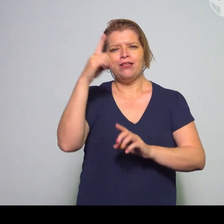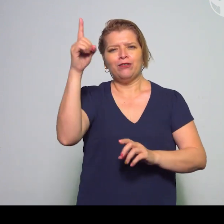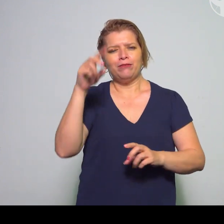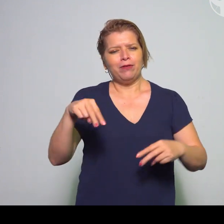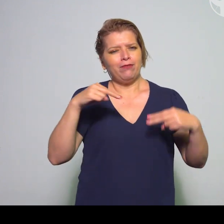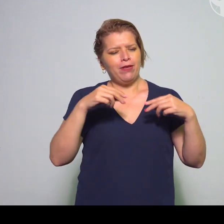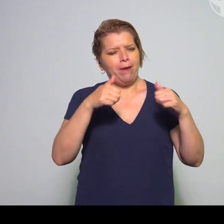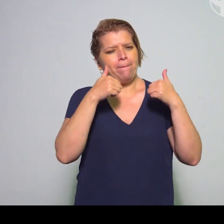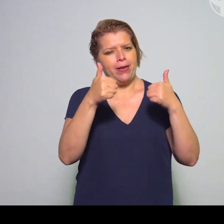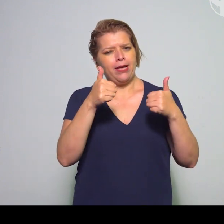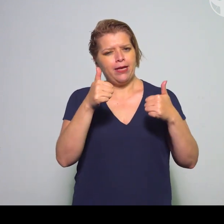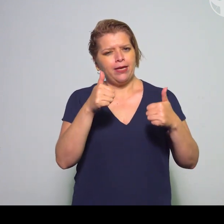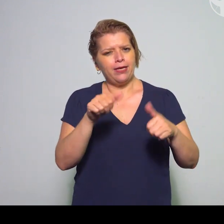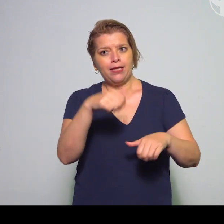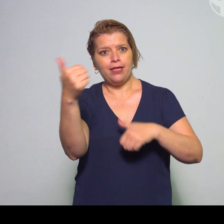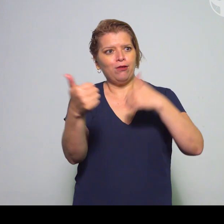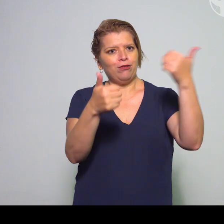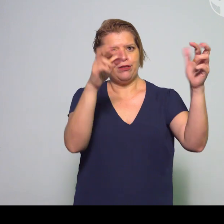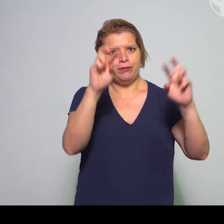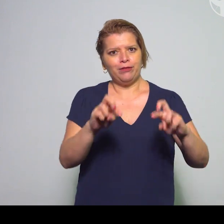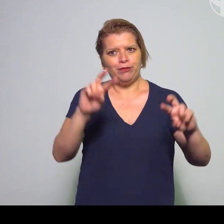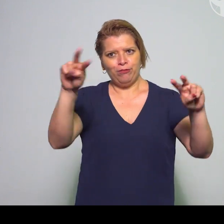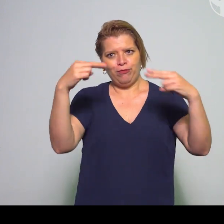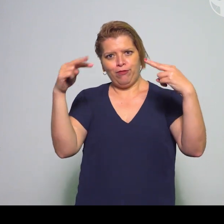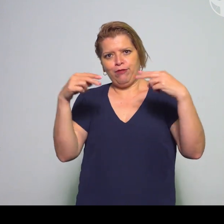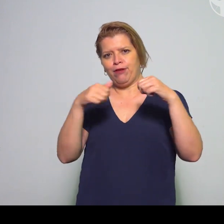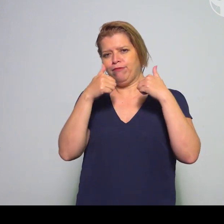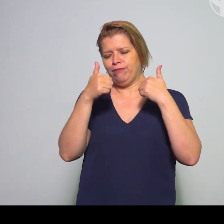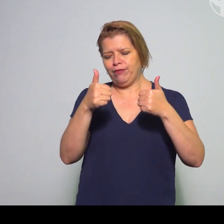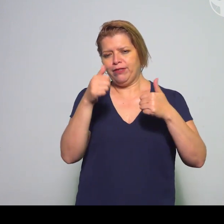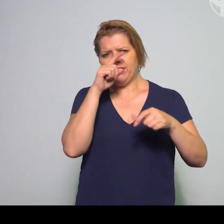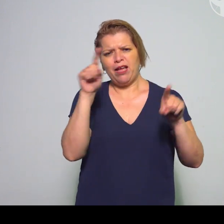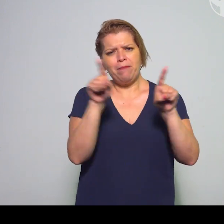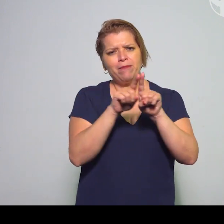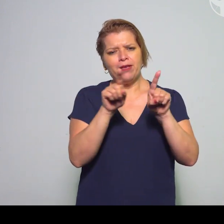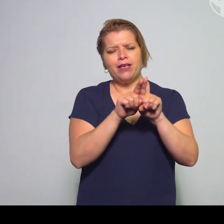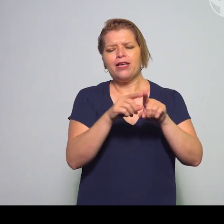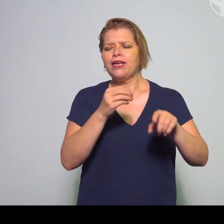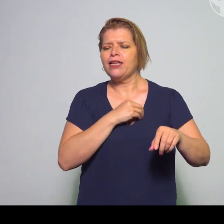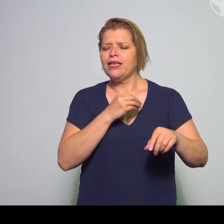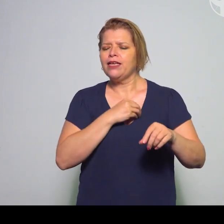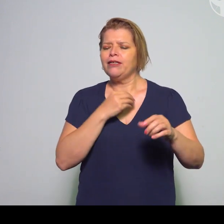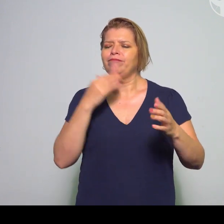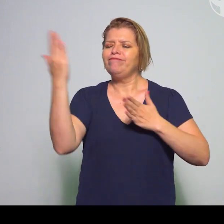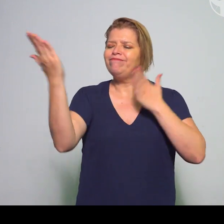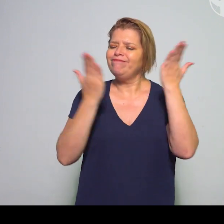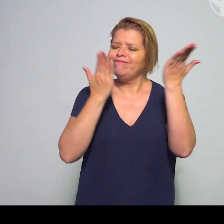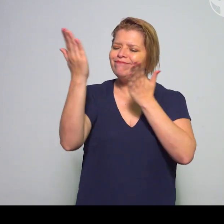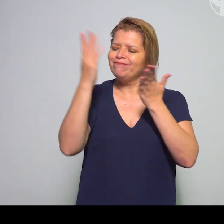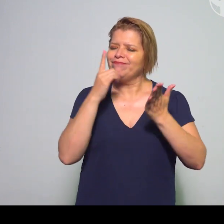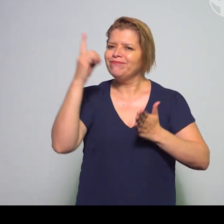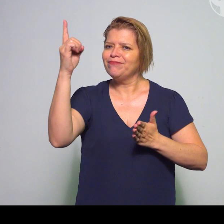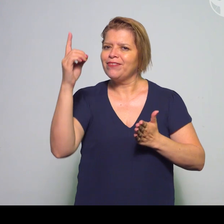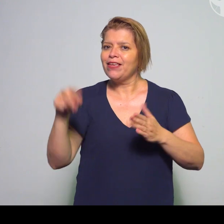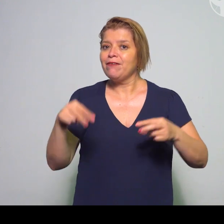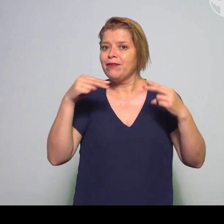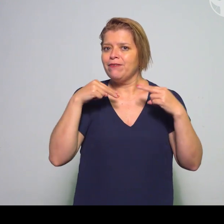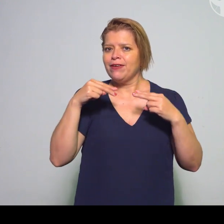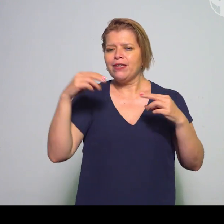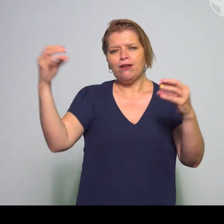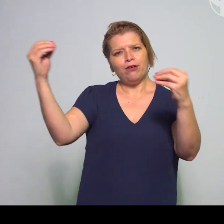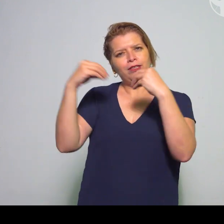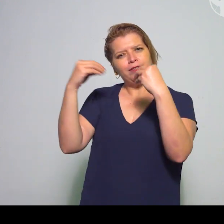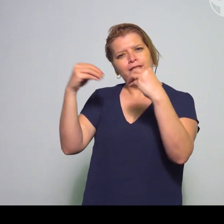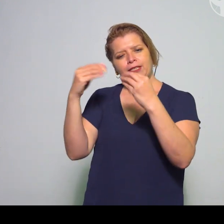Dios y de las demás personas. Ambos buscaban a Dios procurando agradarle y vivir de acuerdo a su